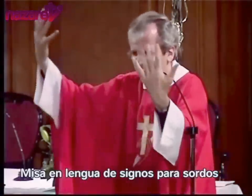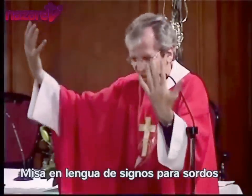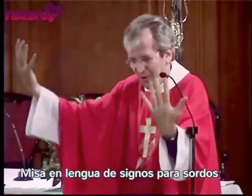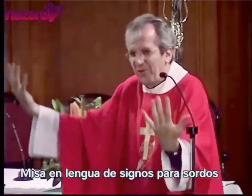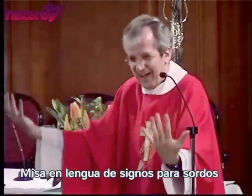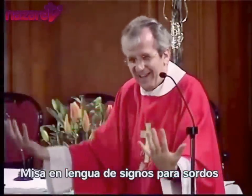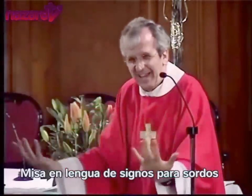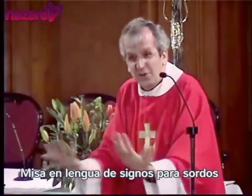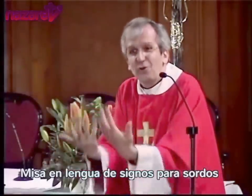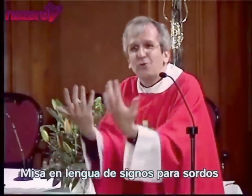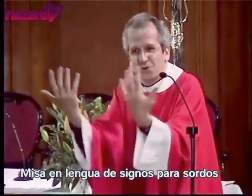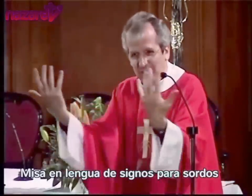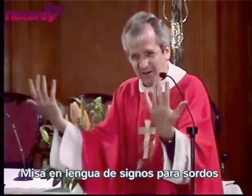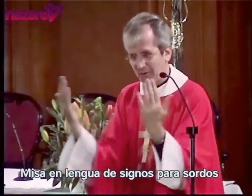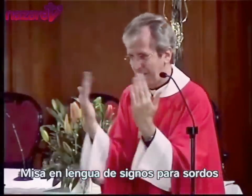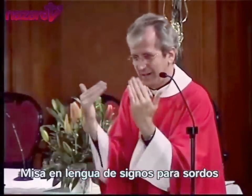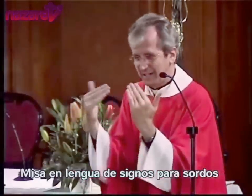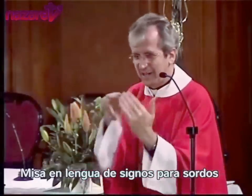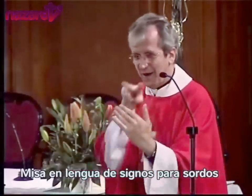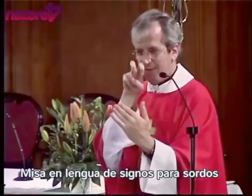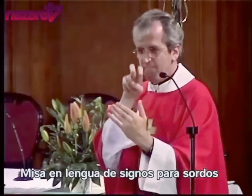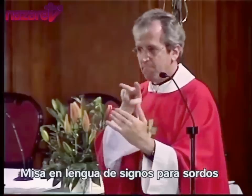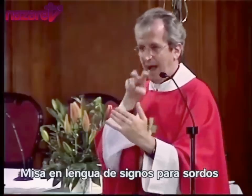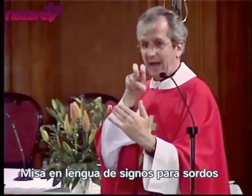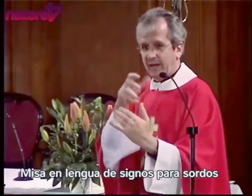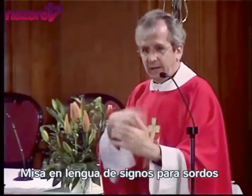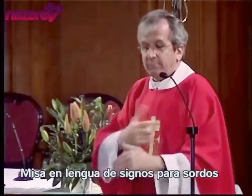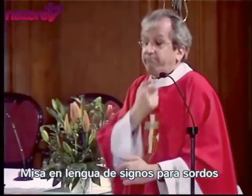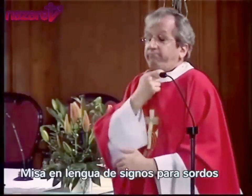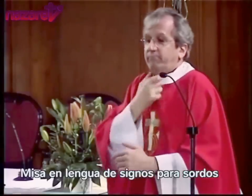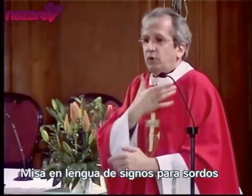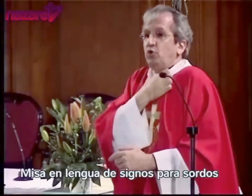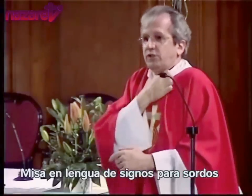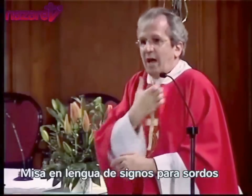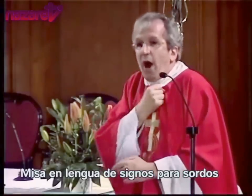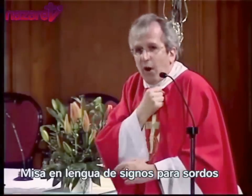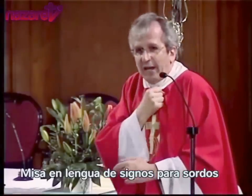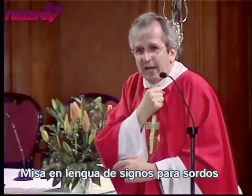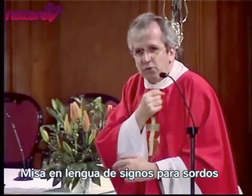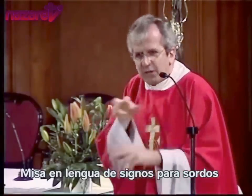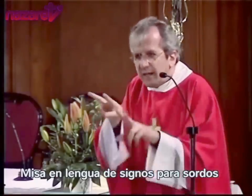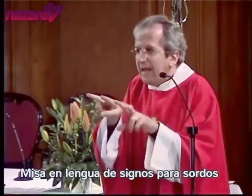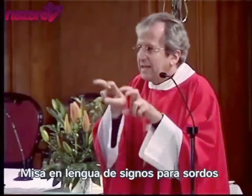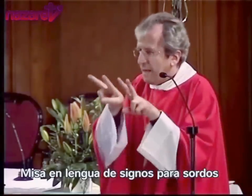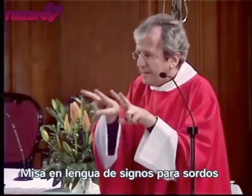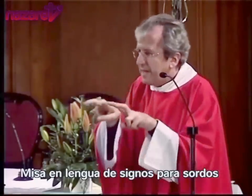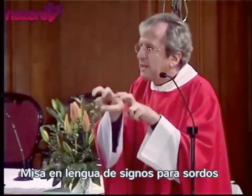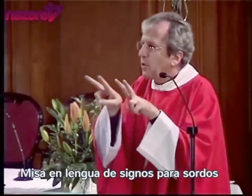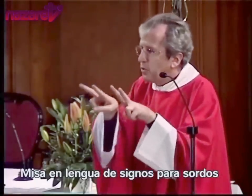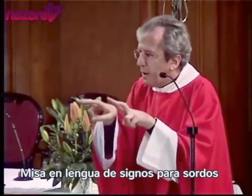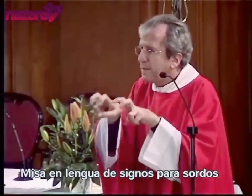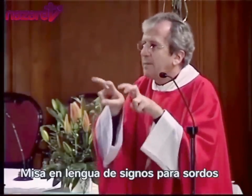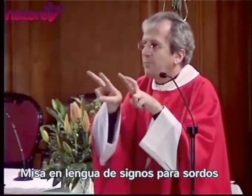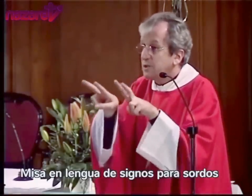presente en toda, ¿eh? En todo nuestro alrededor. Si no hay aire, nos ahogaríamos. Es decir, está